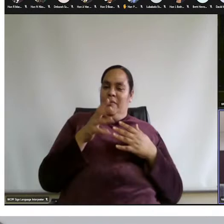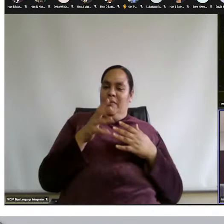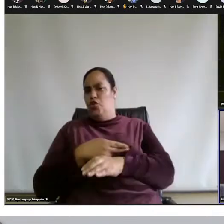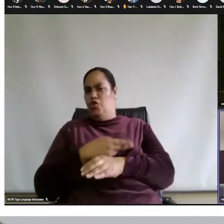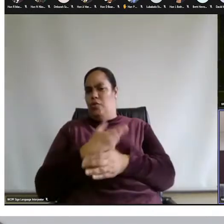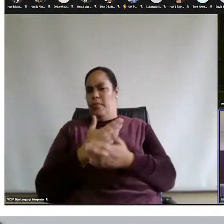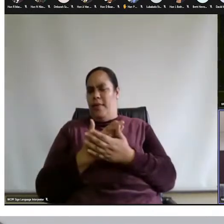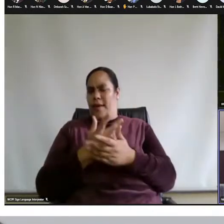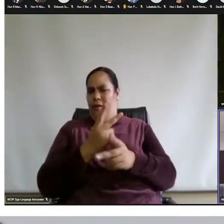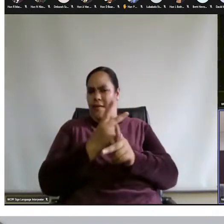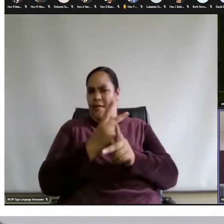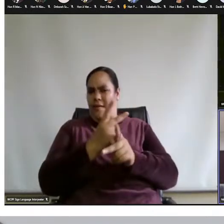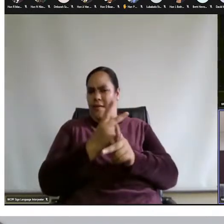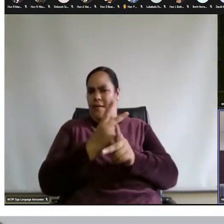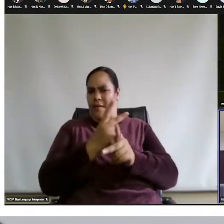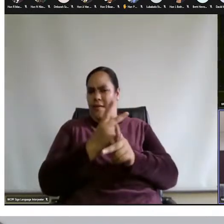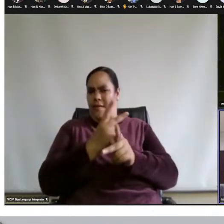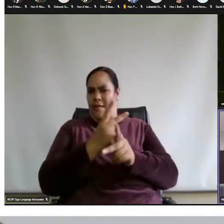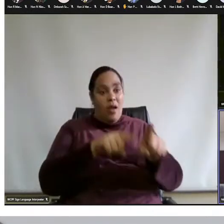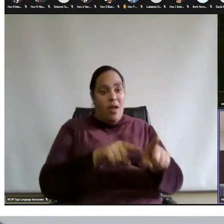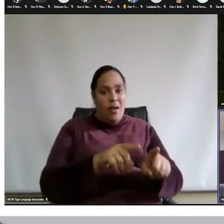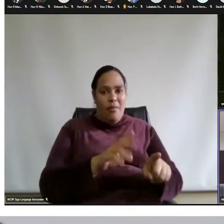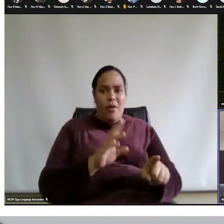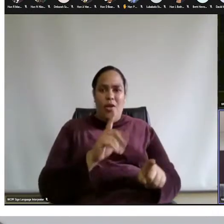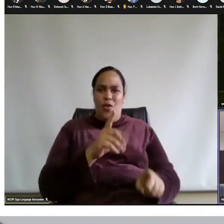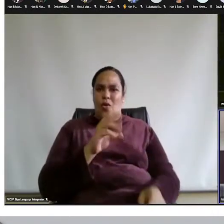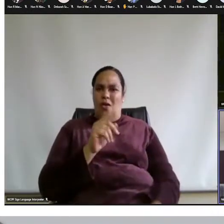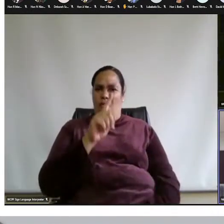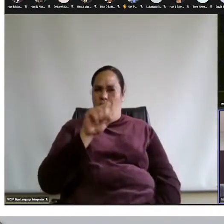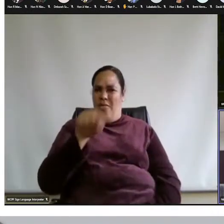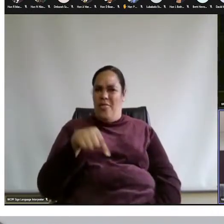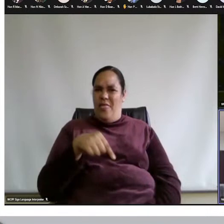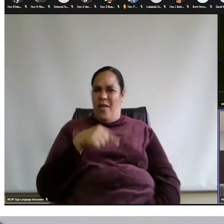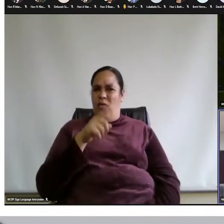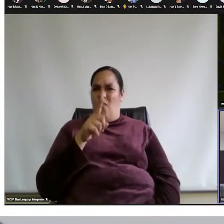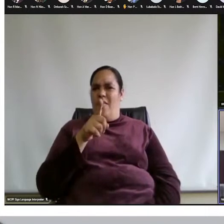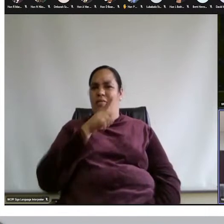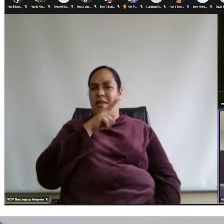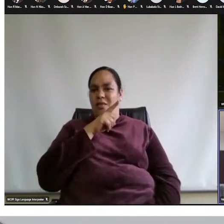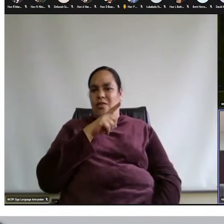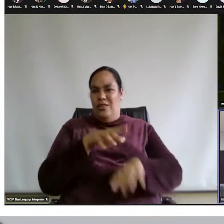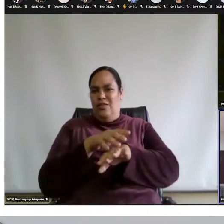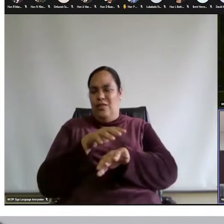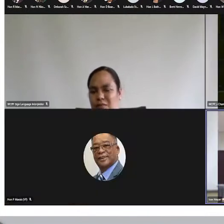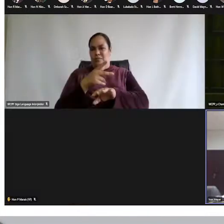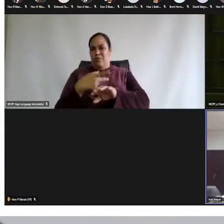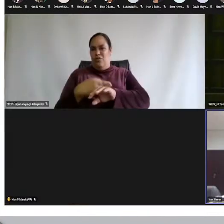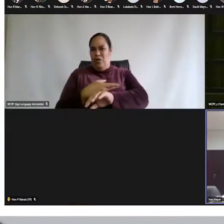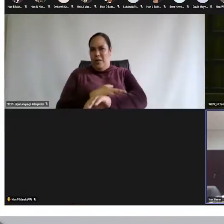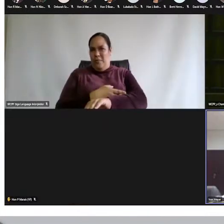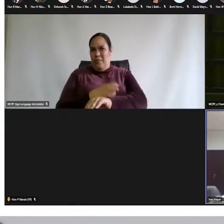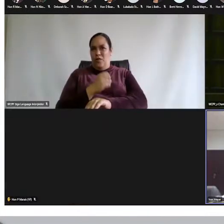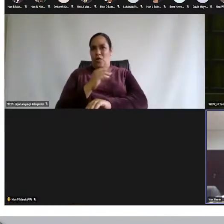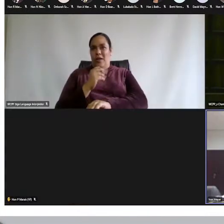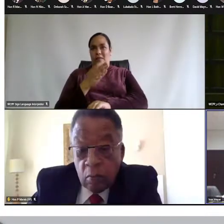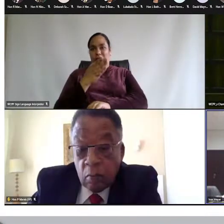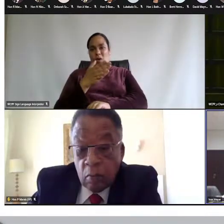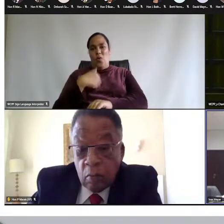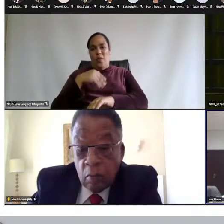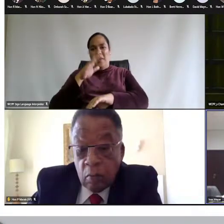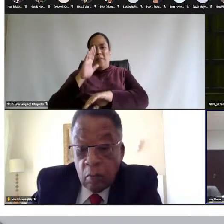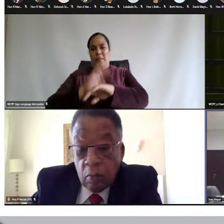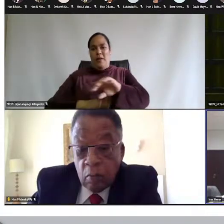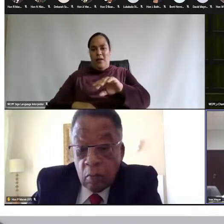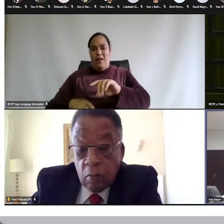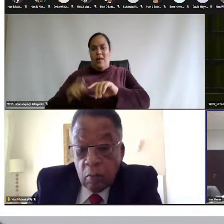aanhou, en dan kom ons daar en het jy 1000 skape. In daardie gevalle, ons penaliseer daardie